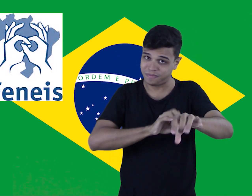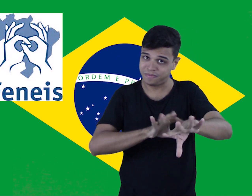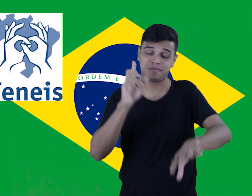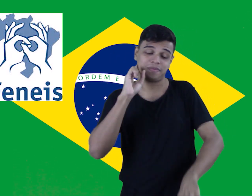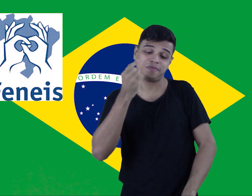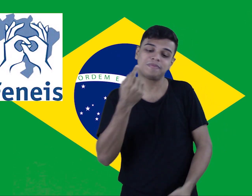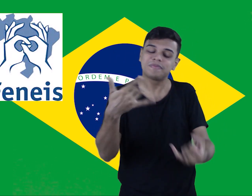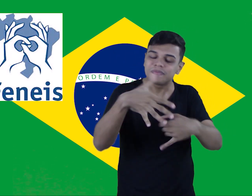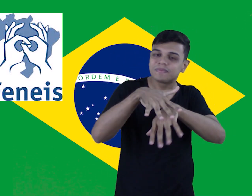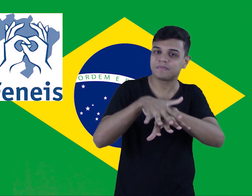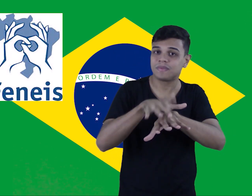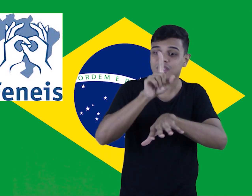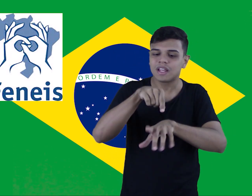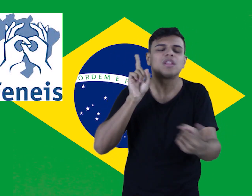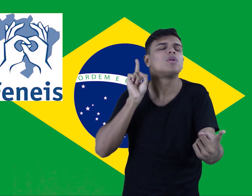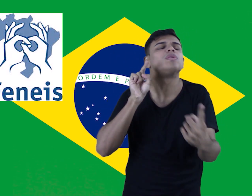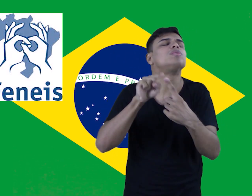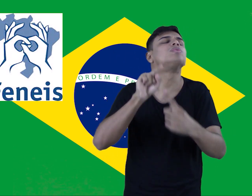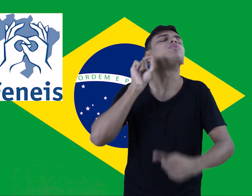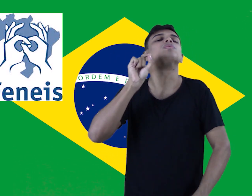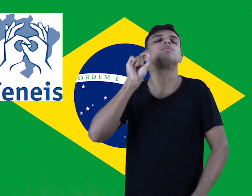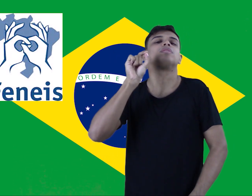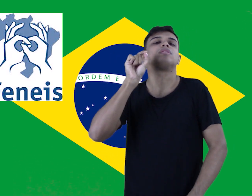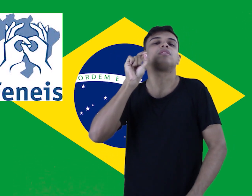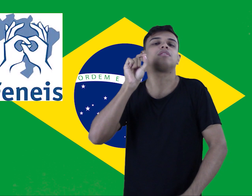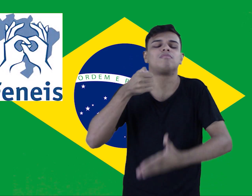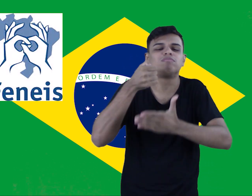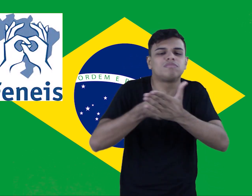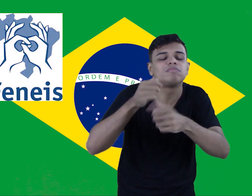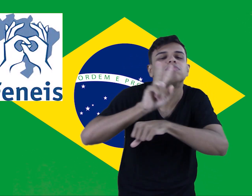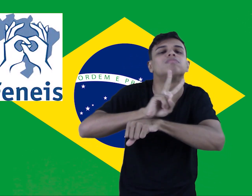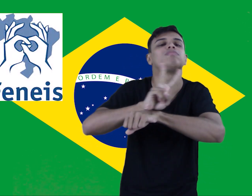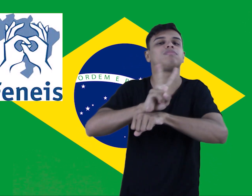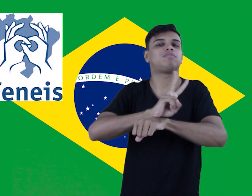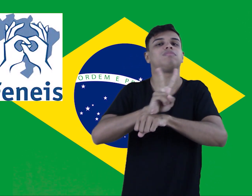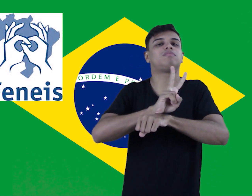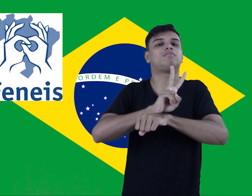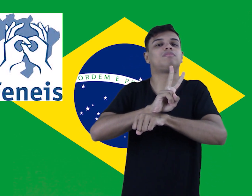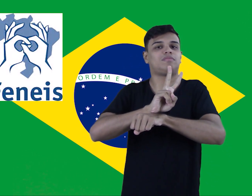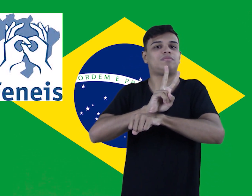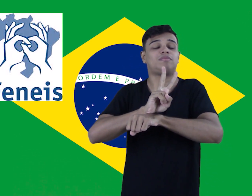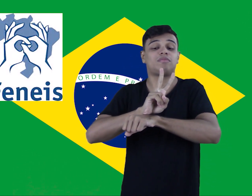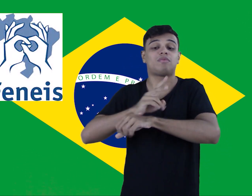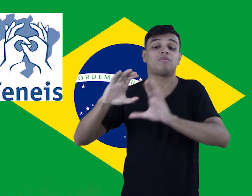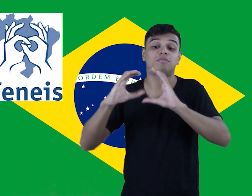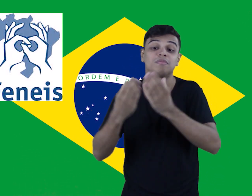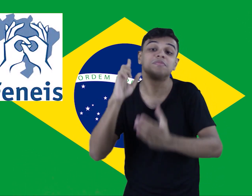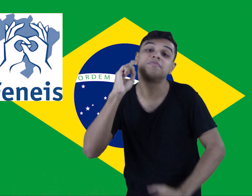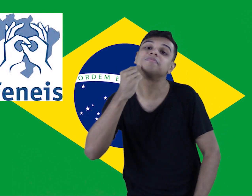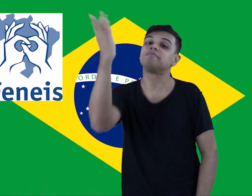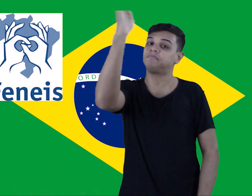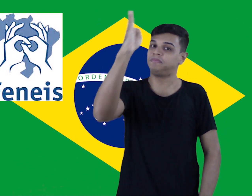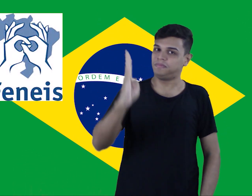Surdos. É uma entidade que tem por objetivo a defesa e a luta dos direitos da comunidade surda brasileira.